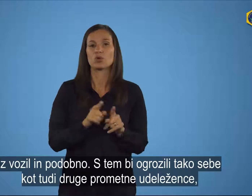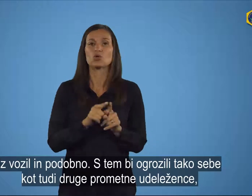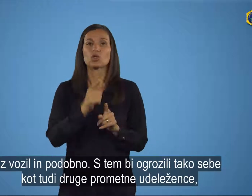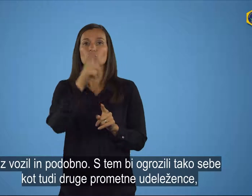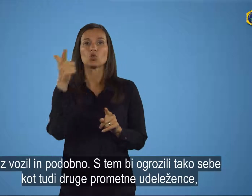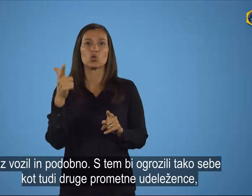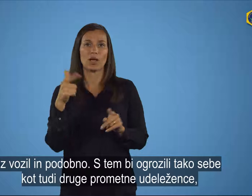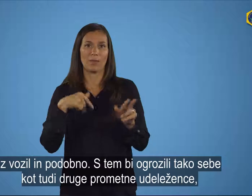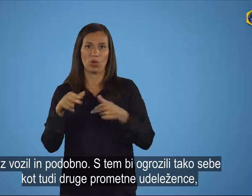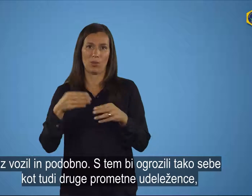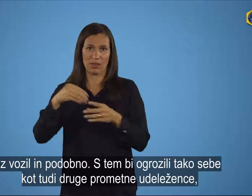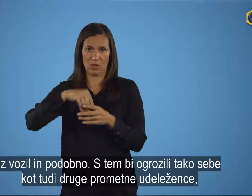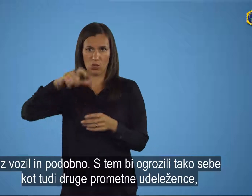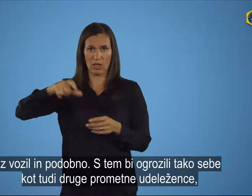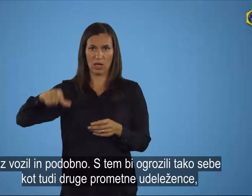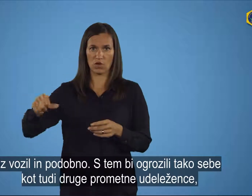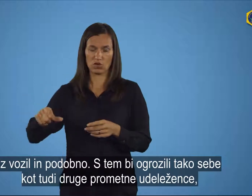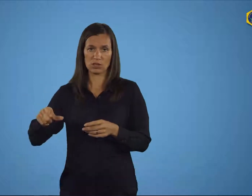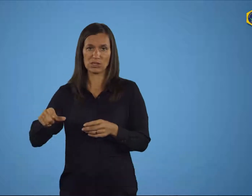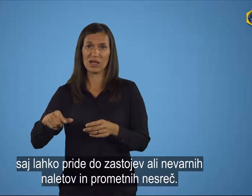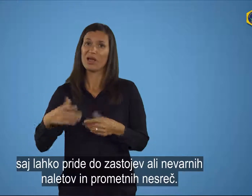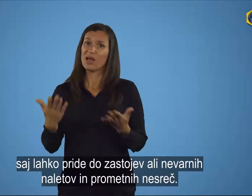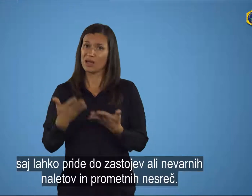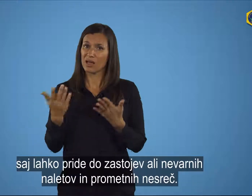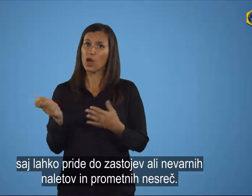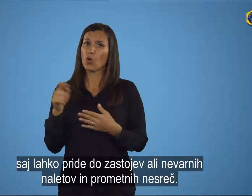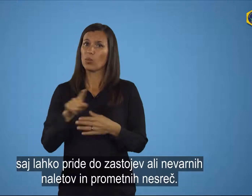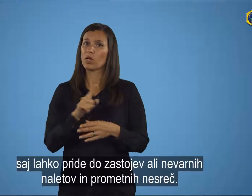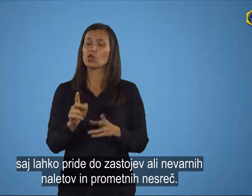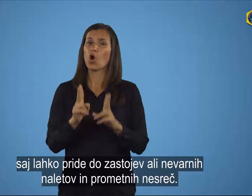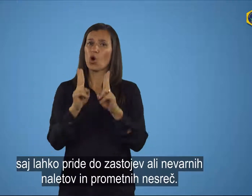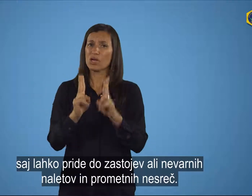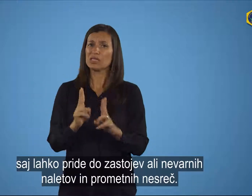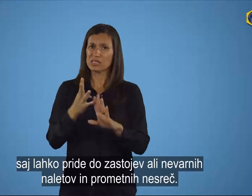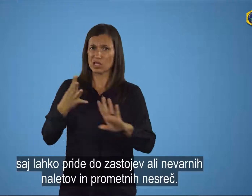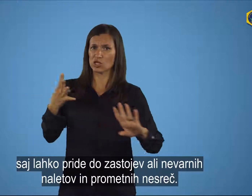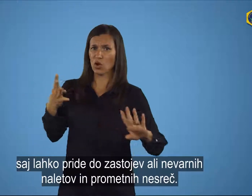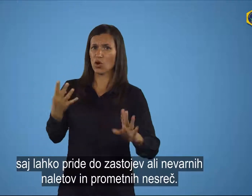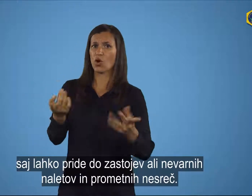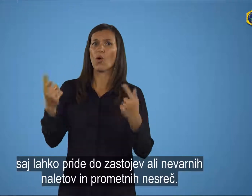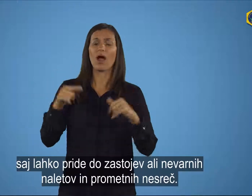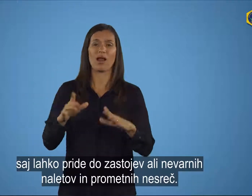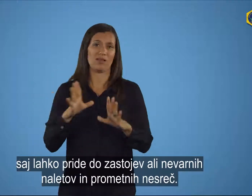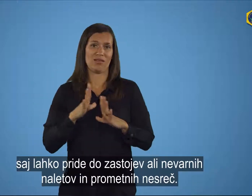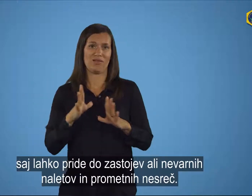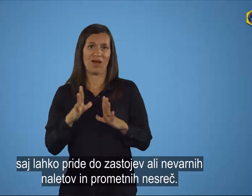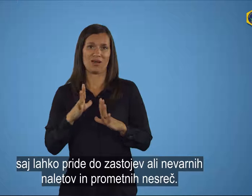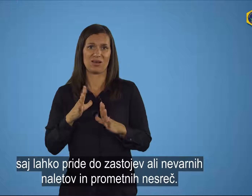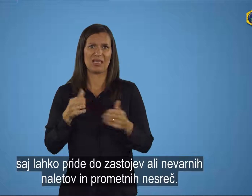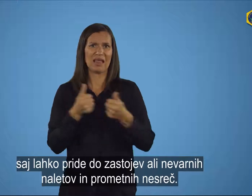druge prometne udeležence, saj lahko pride do zastojev ali nevarnih naletov in prometnih